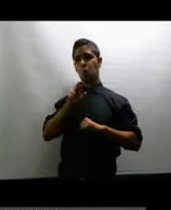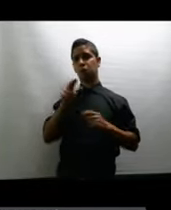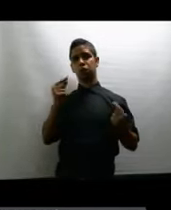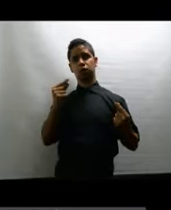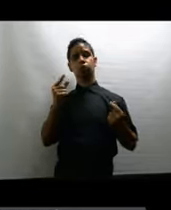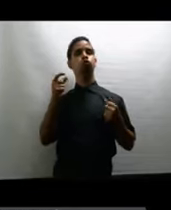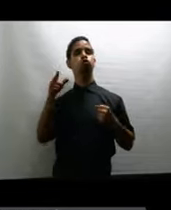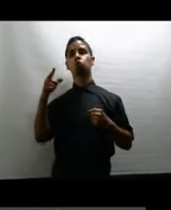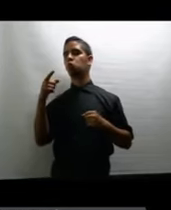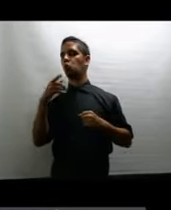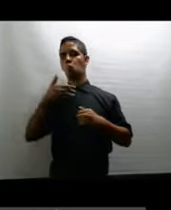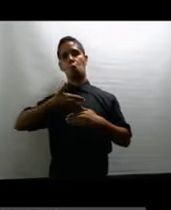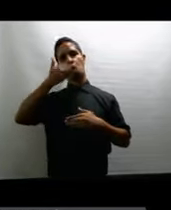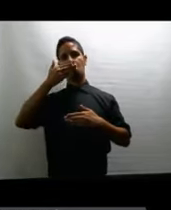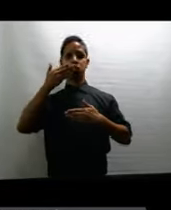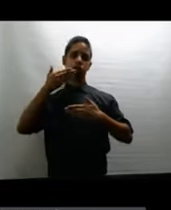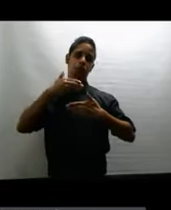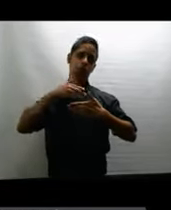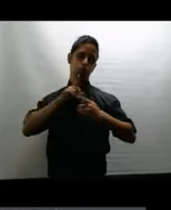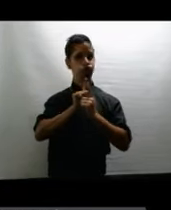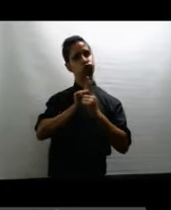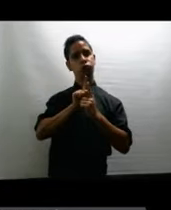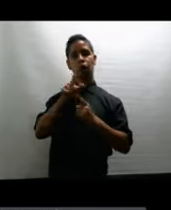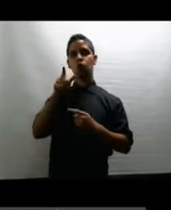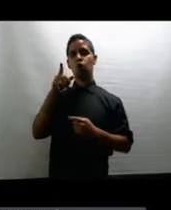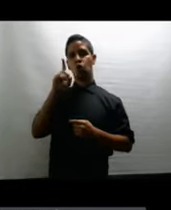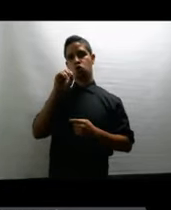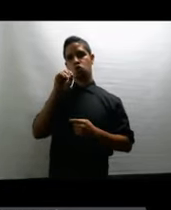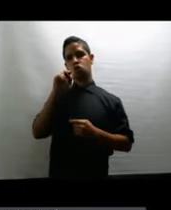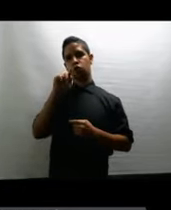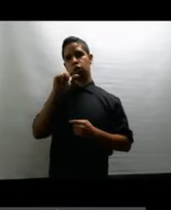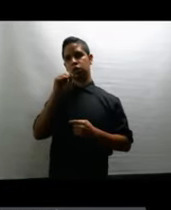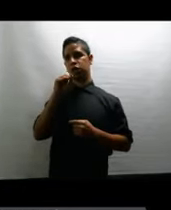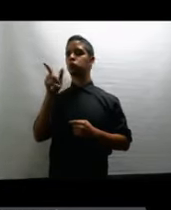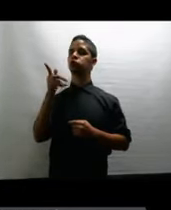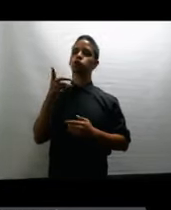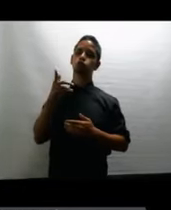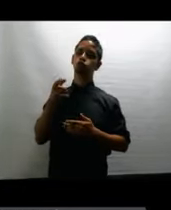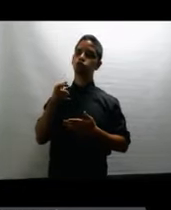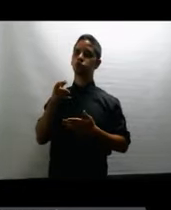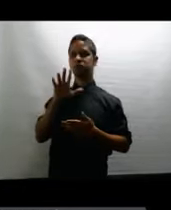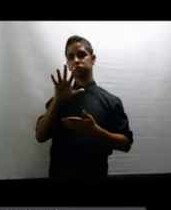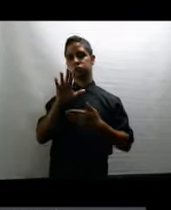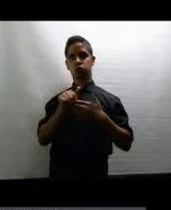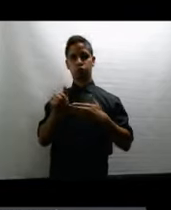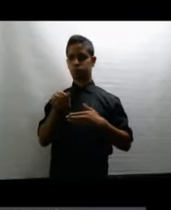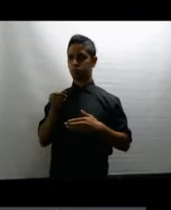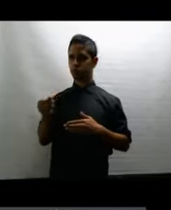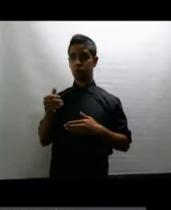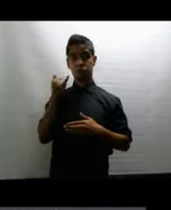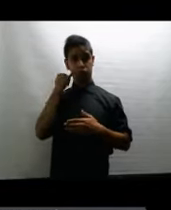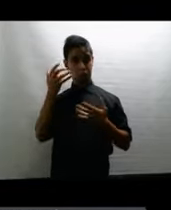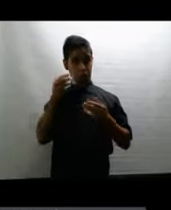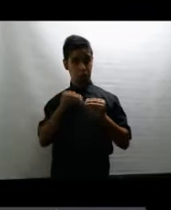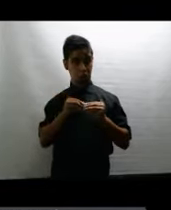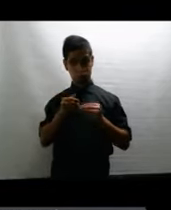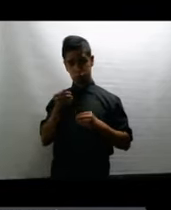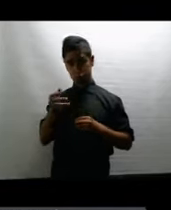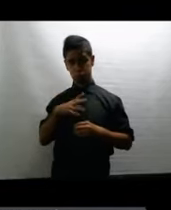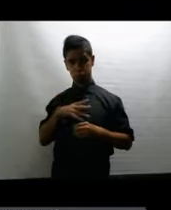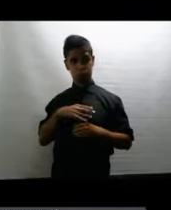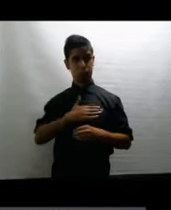llegan allí a la puerta, es un donativo sugerido, la entrada. Okay. Es un donativo de $5, si usted quiere dar más, bienvenido.